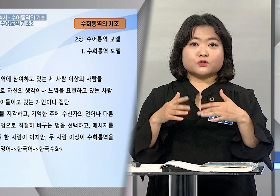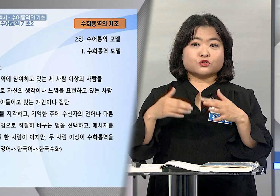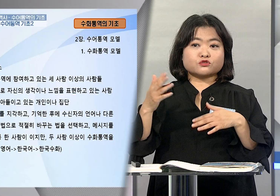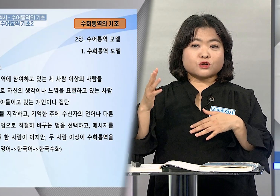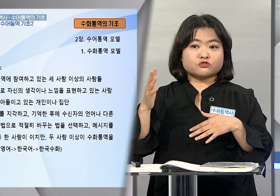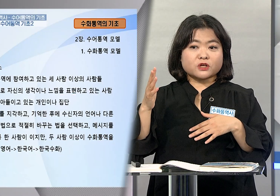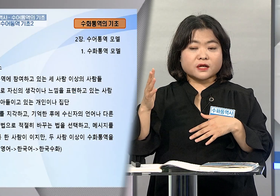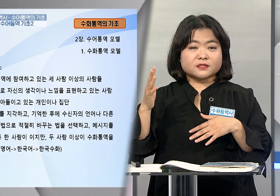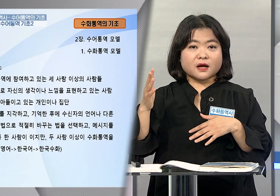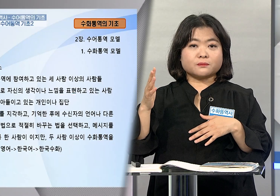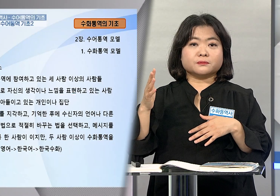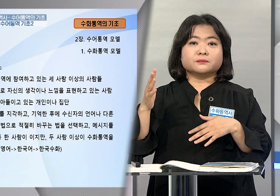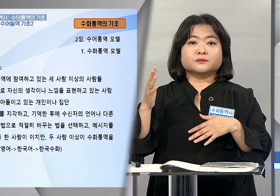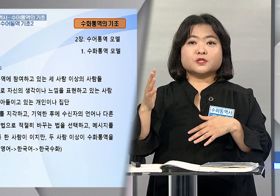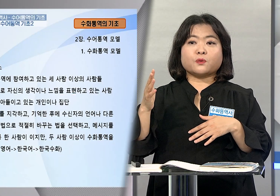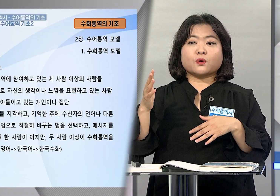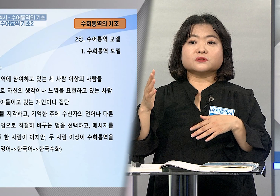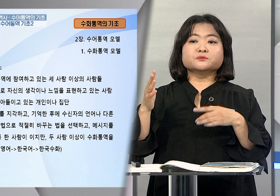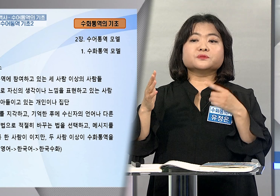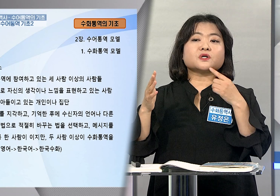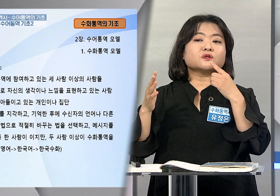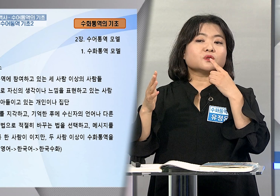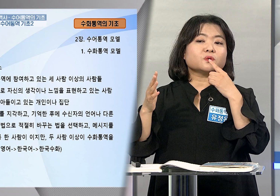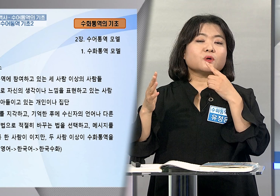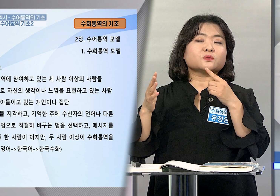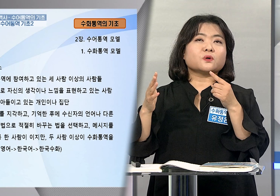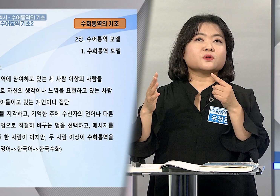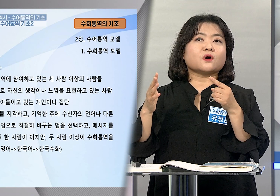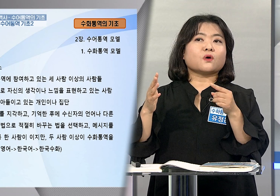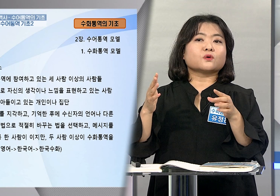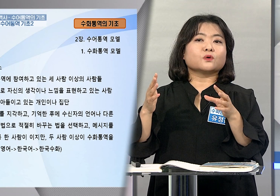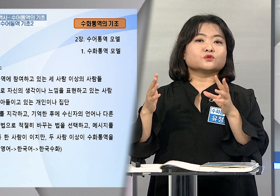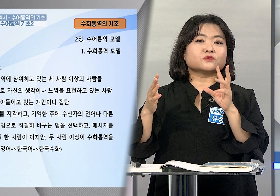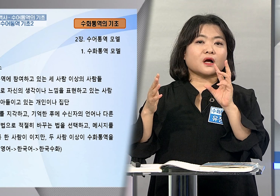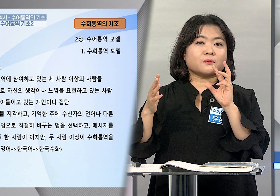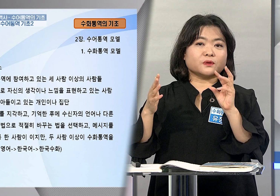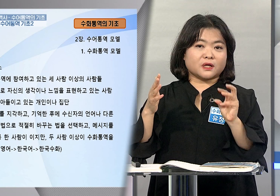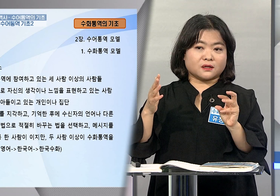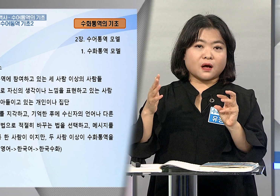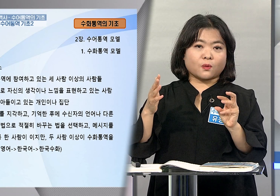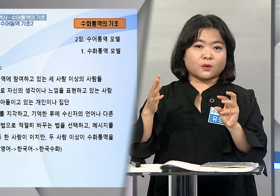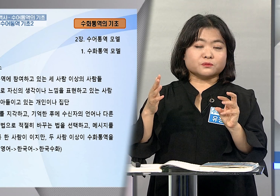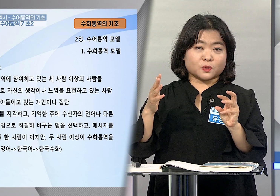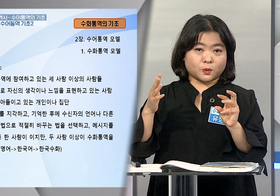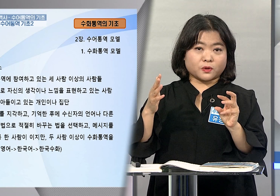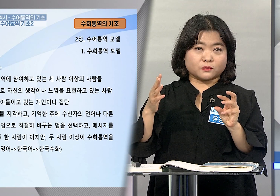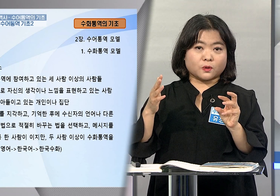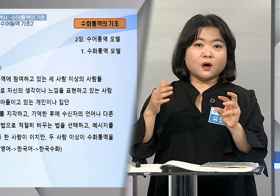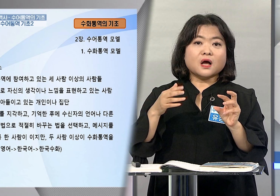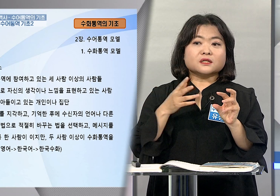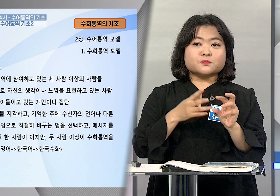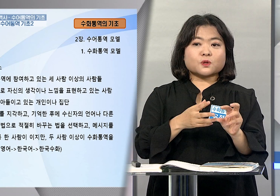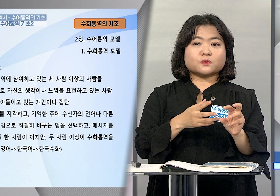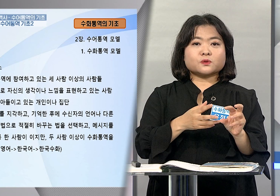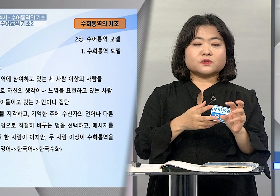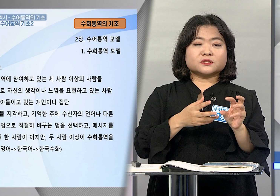미국 수화를 구사하는 사람을 보고 음성 통역으로 영어로 누군가가 번역을 하고 음성 통역을